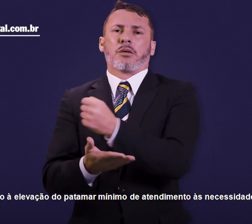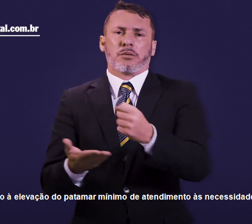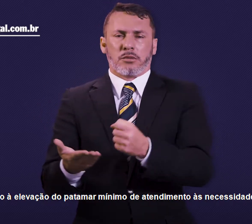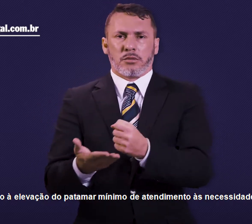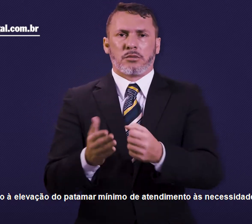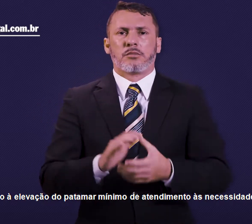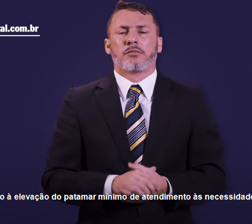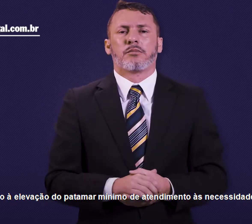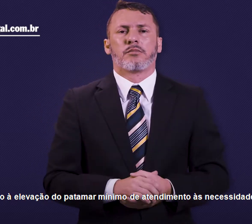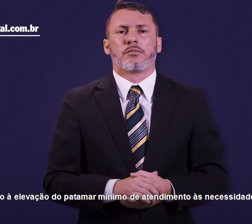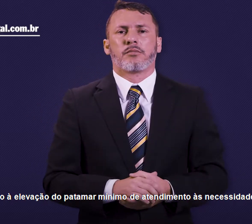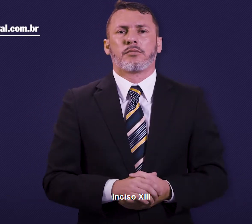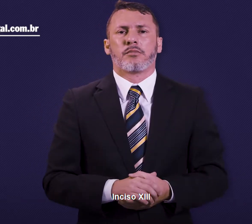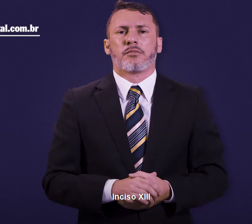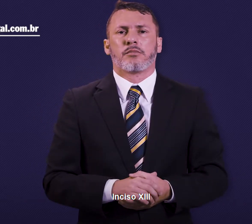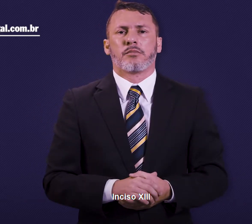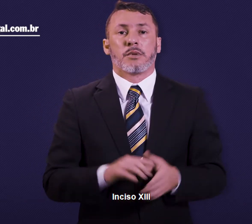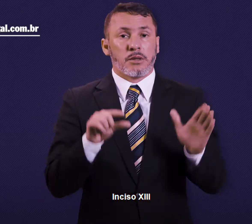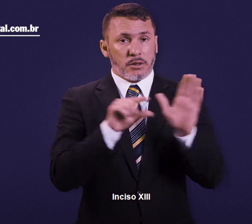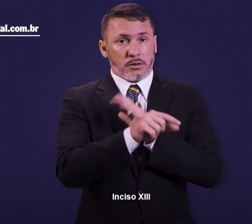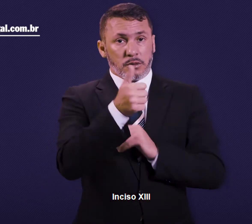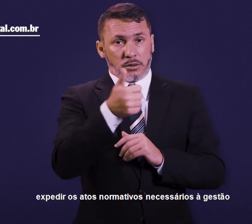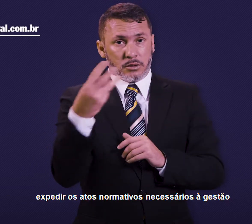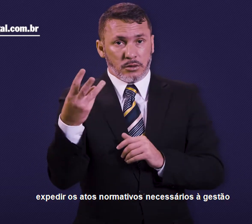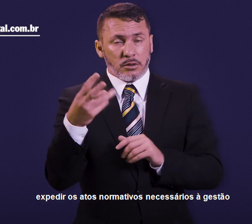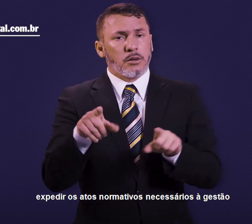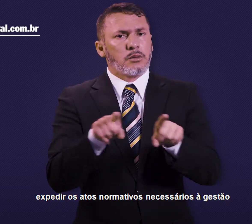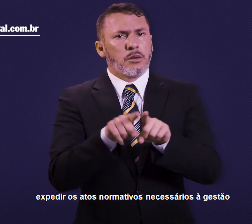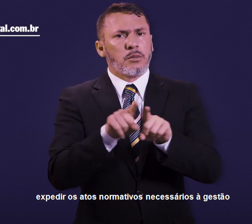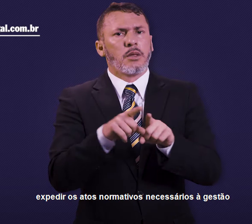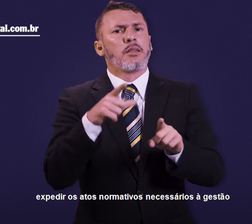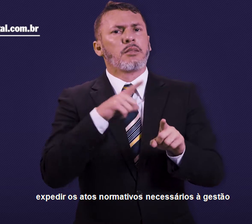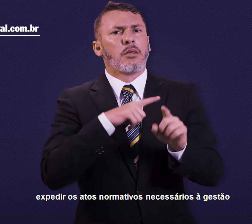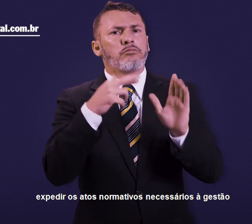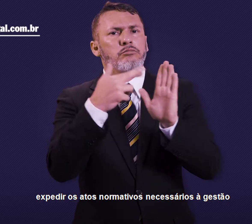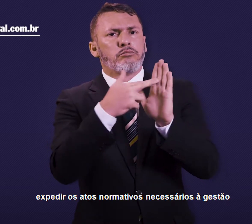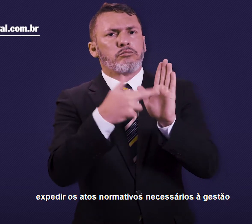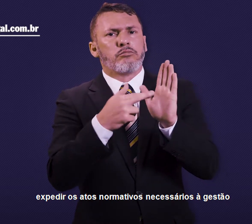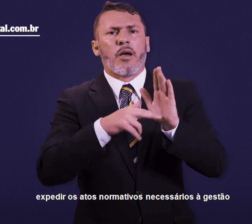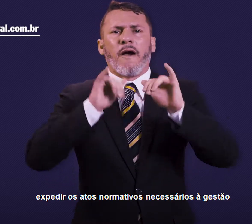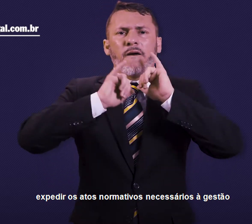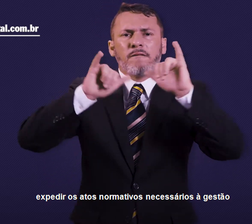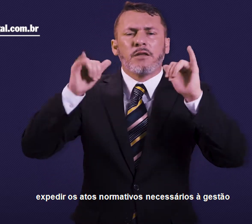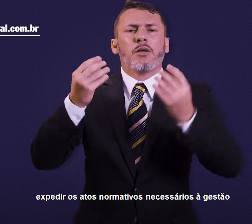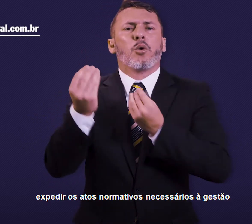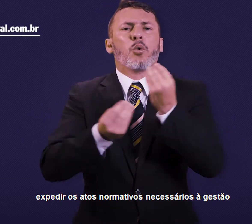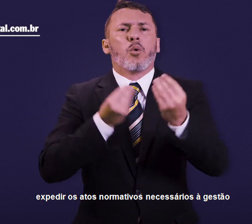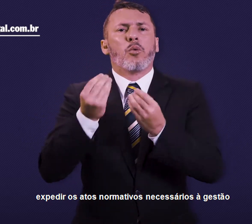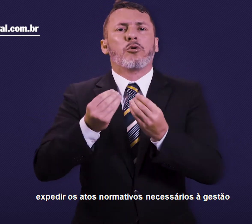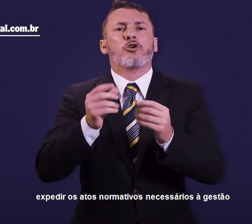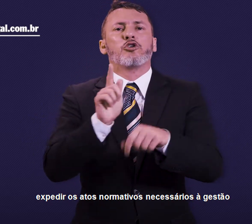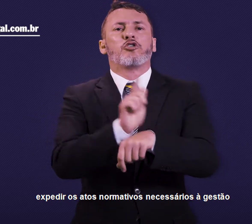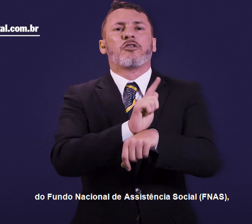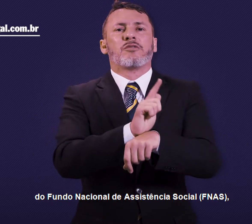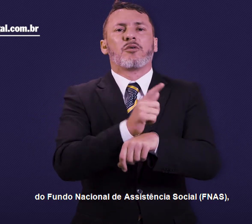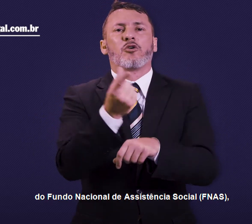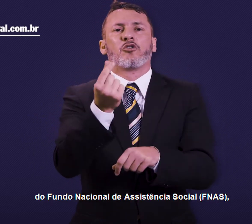necessidades básicas. Inciso 13. Expedir os atos normativos necessários à gestão do Fundo Nacional